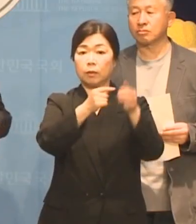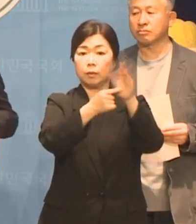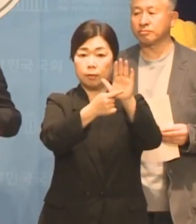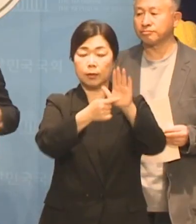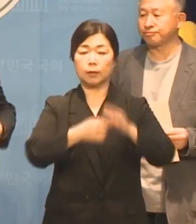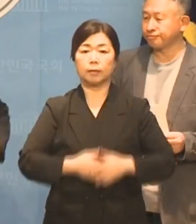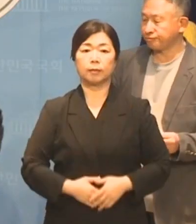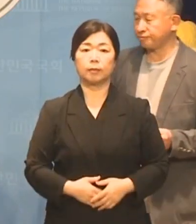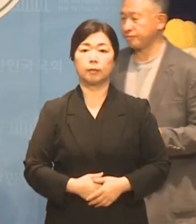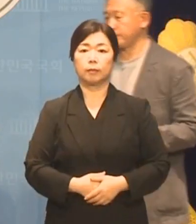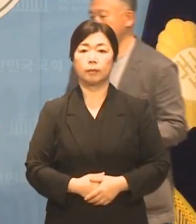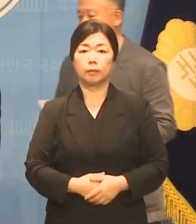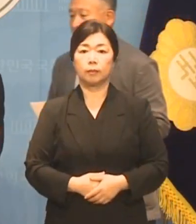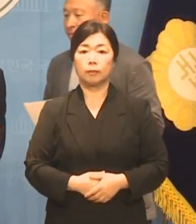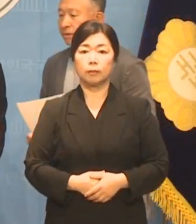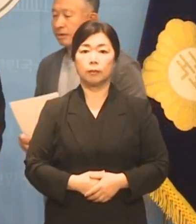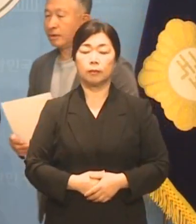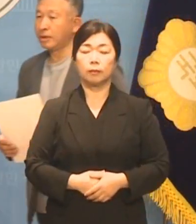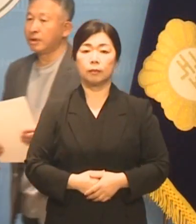감사합니다.